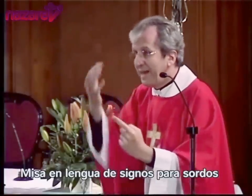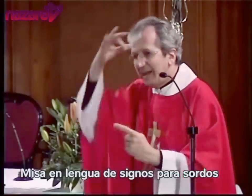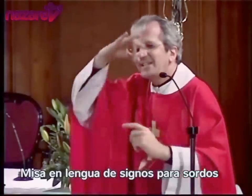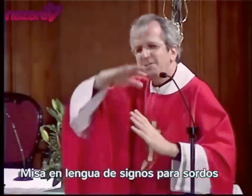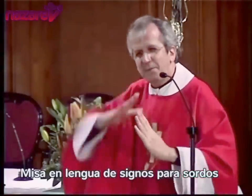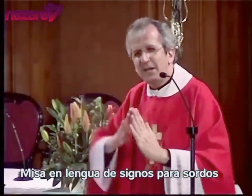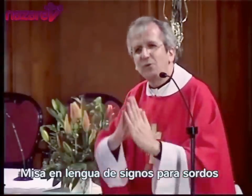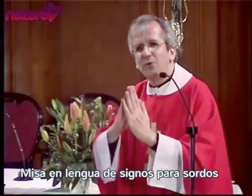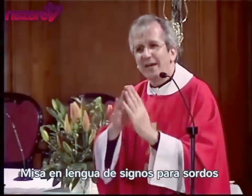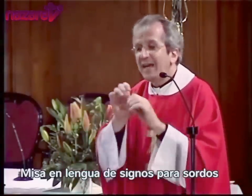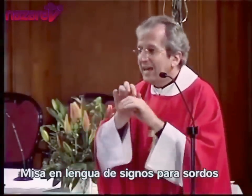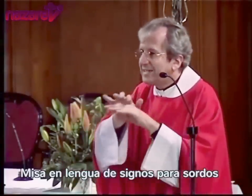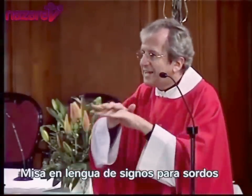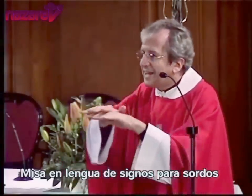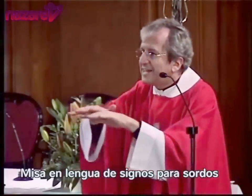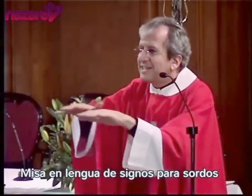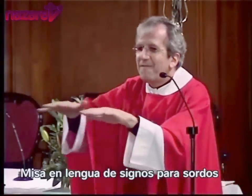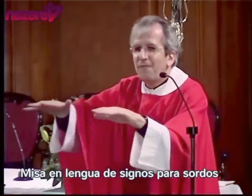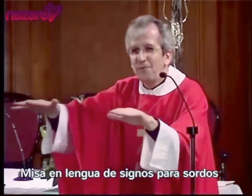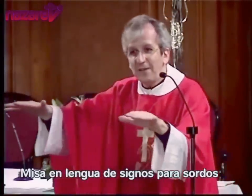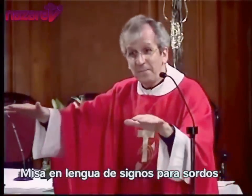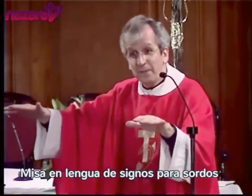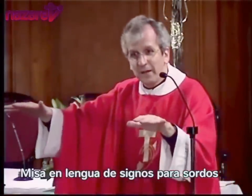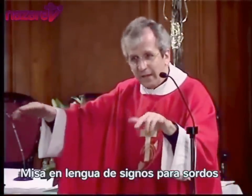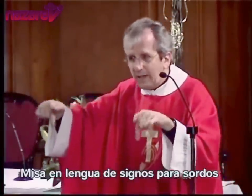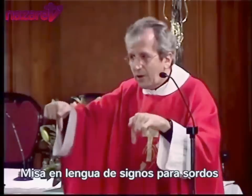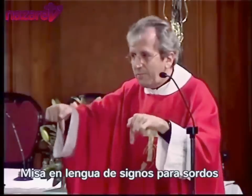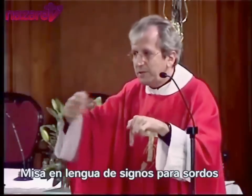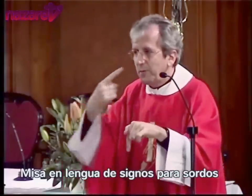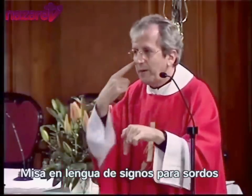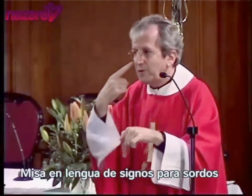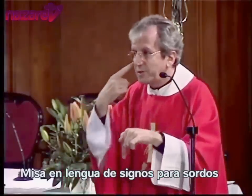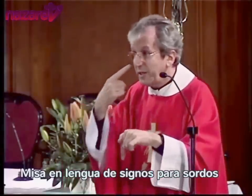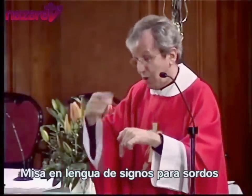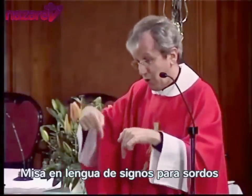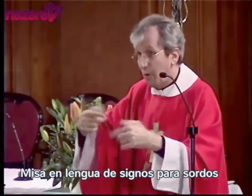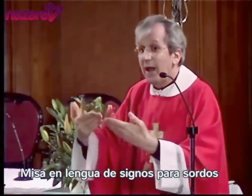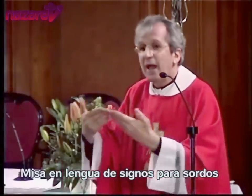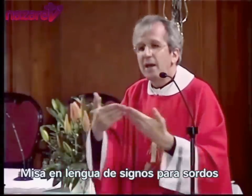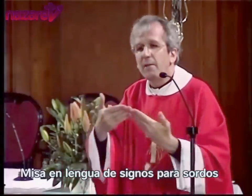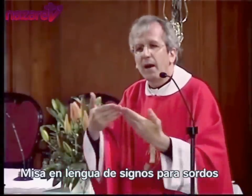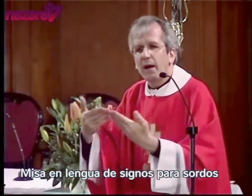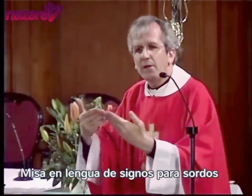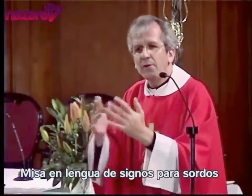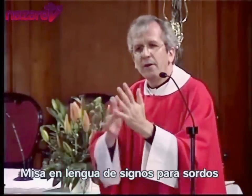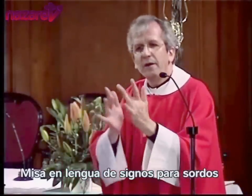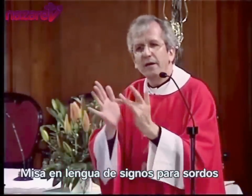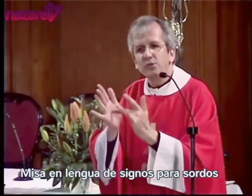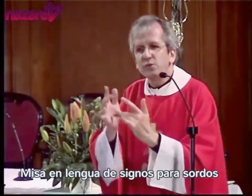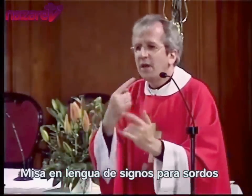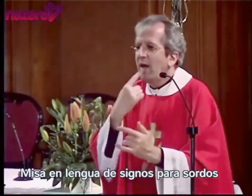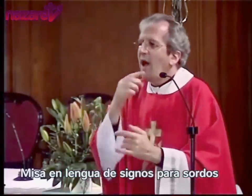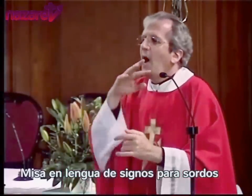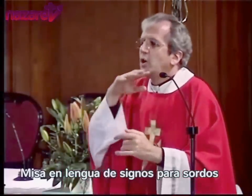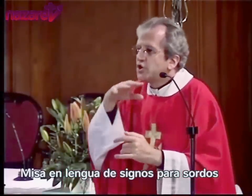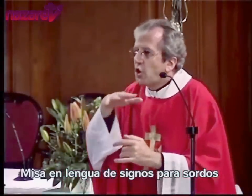neuma, ese espíritu, ¿eh? Es el que se infunde, y que hoy mismo vemos, ¿eh? Como en el Evangelio